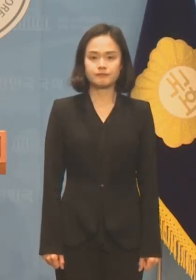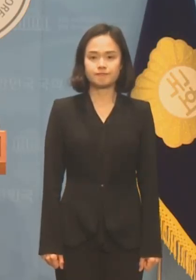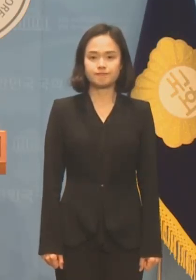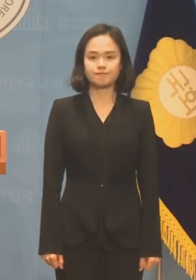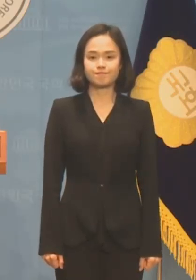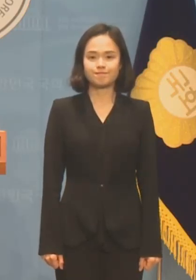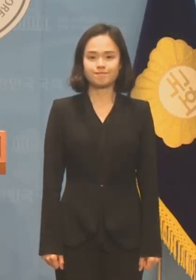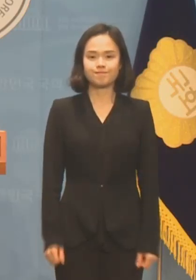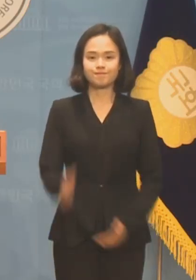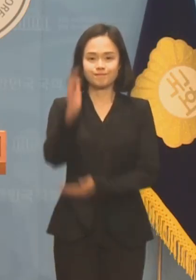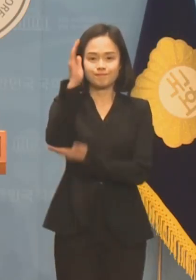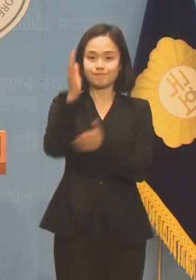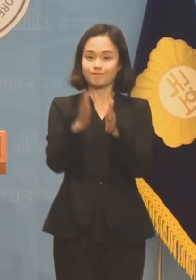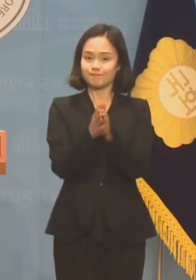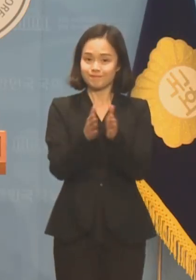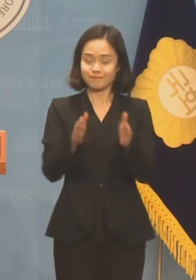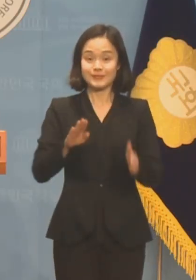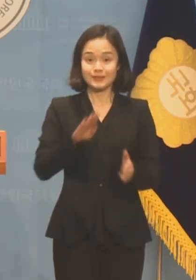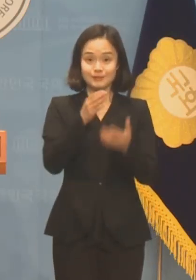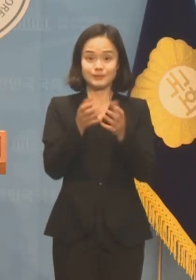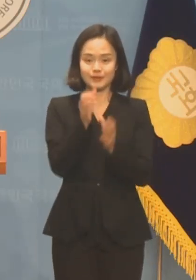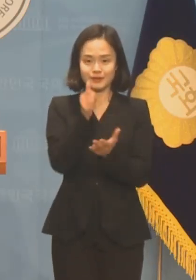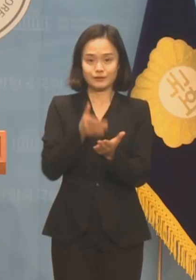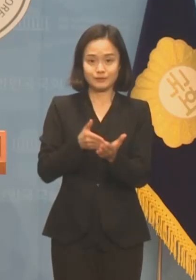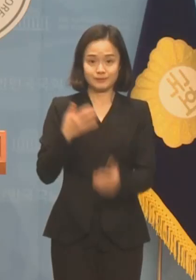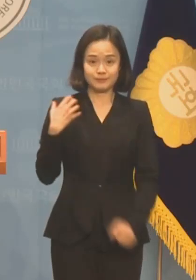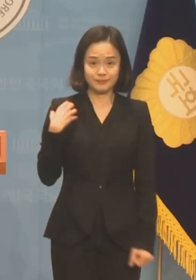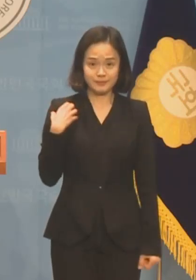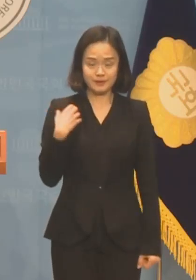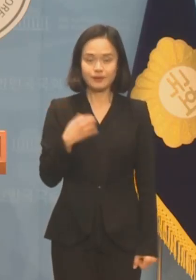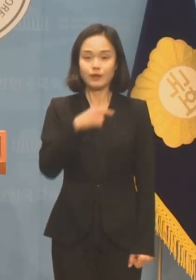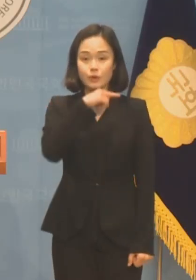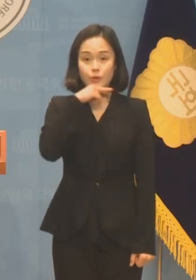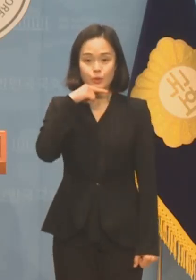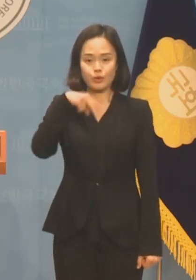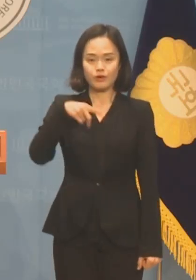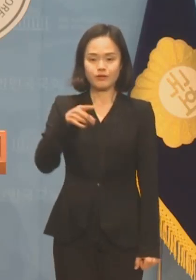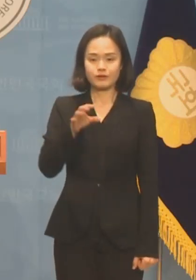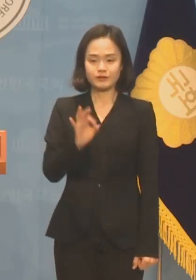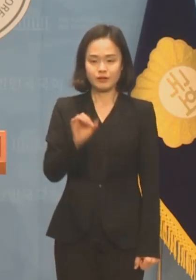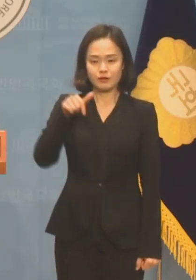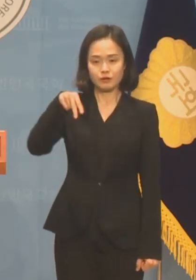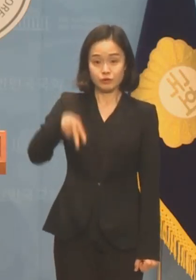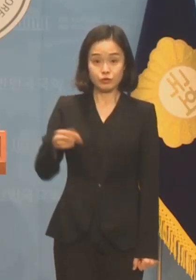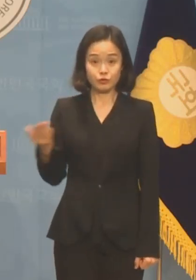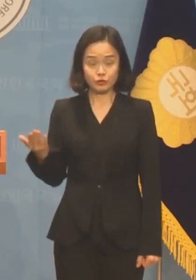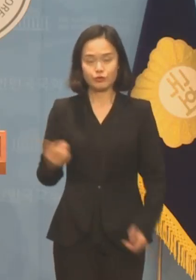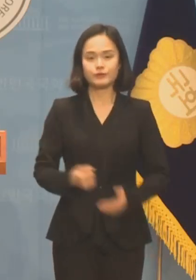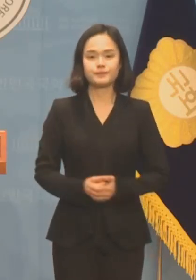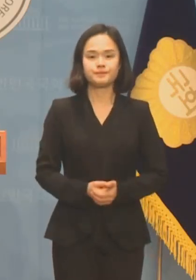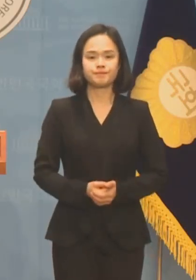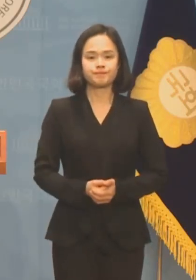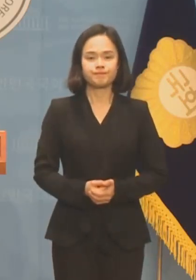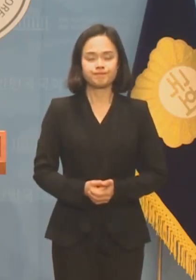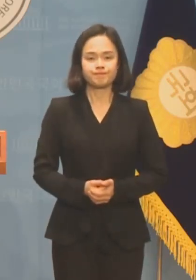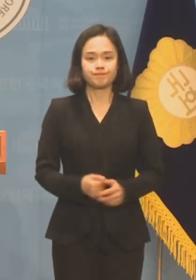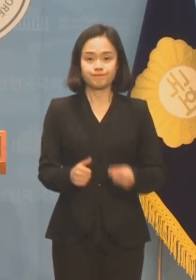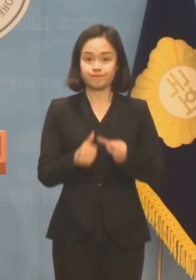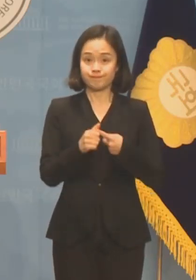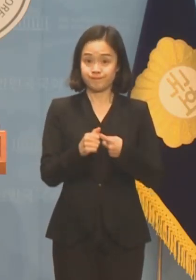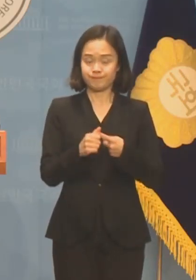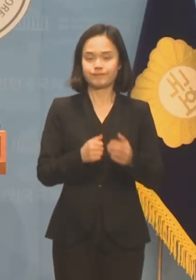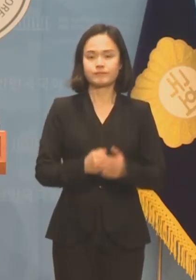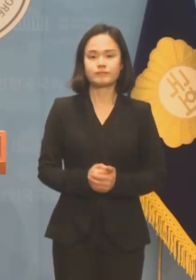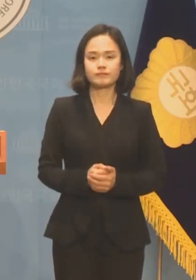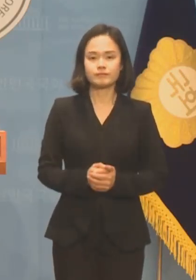예, 시작하겠습니다. 진보당 수석 대변인 홍성규입니다. 두 가지 말씀드리겠습니다. 첫 번째입니다.